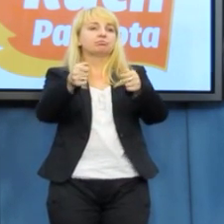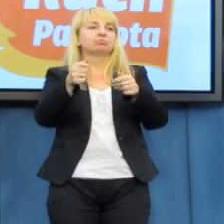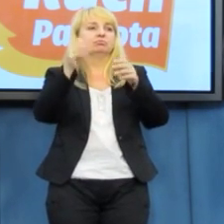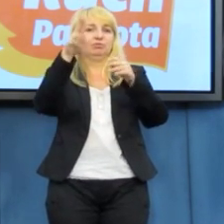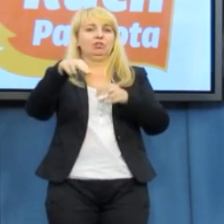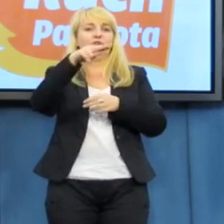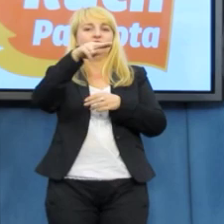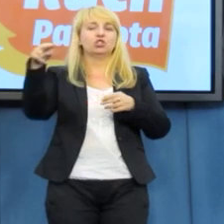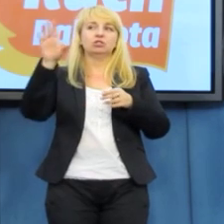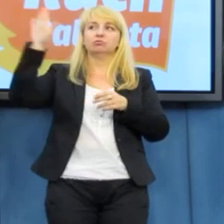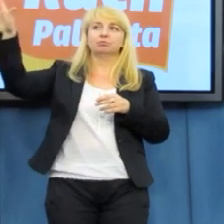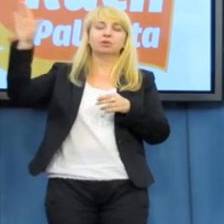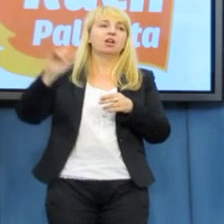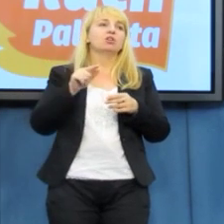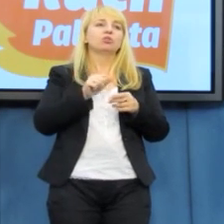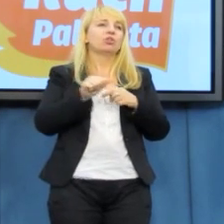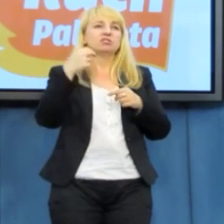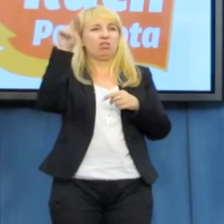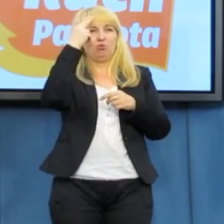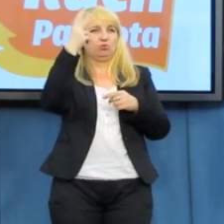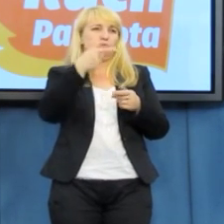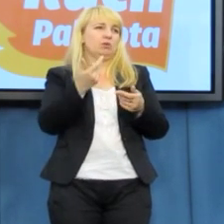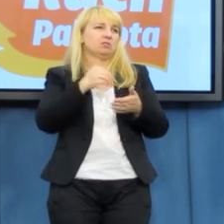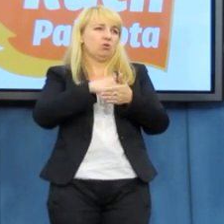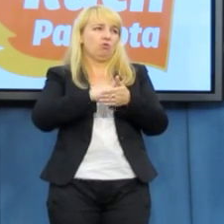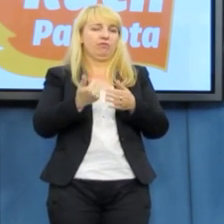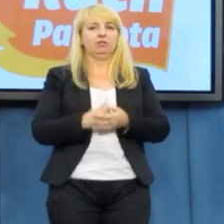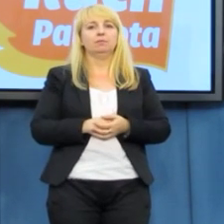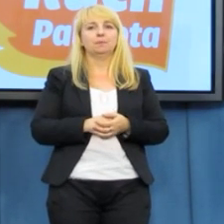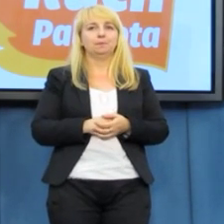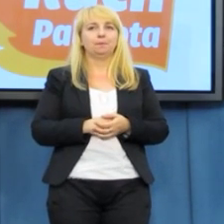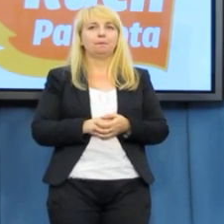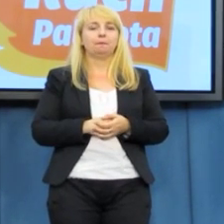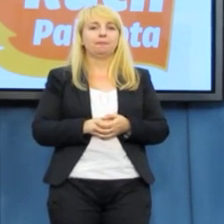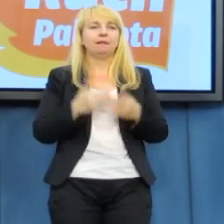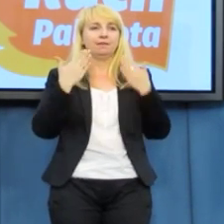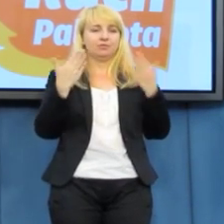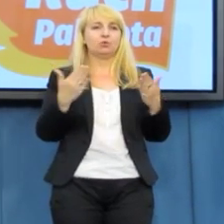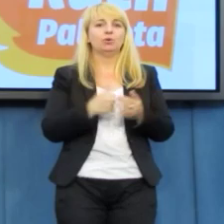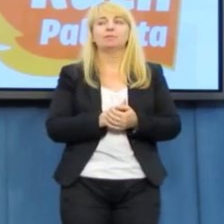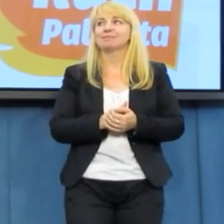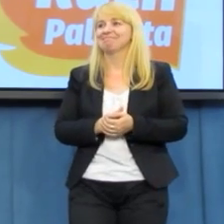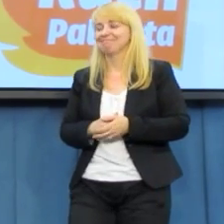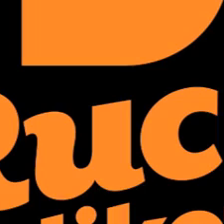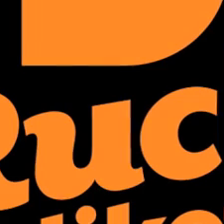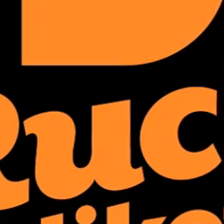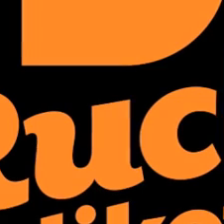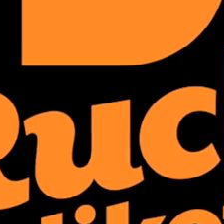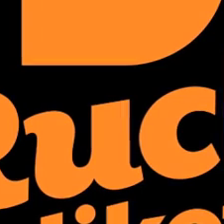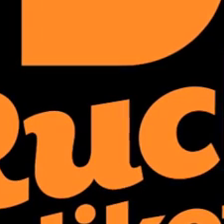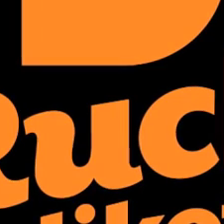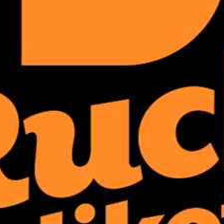jest niezrozumiała dla mnie. Dziękujemy bardzo. Dziękujemy bardzo.